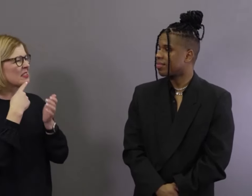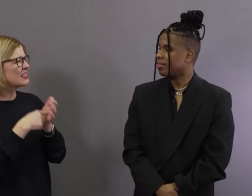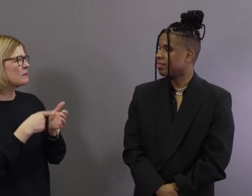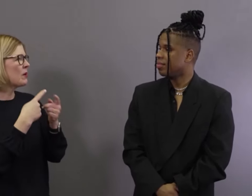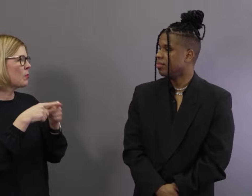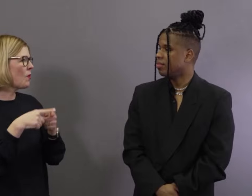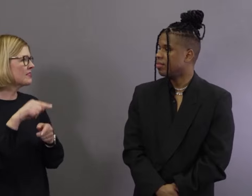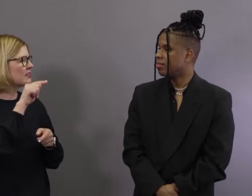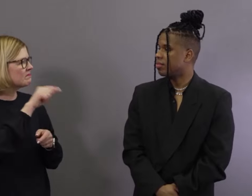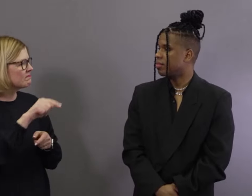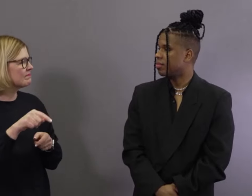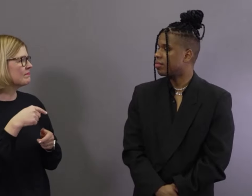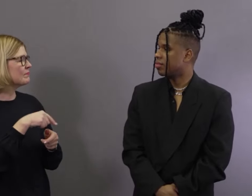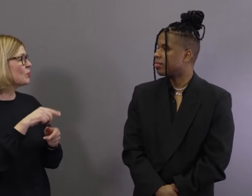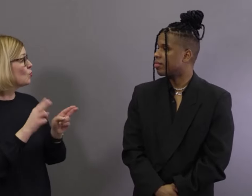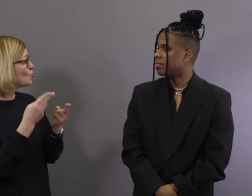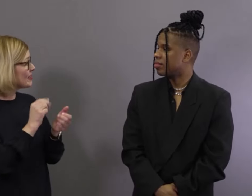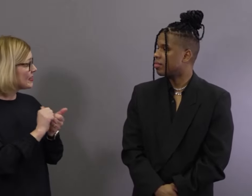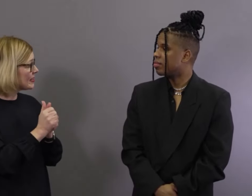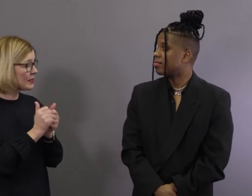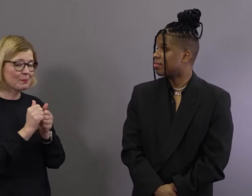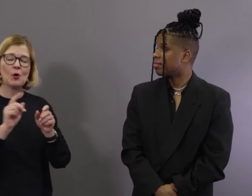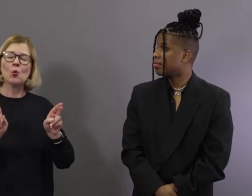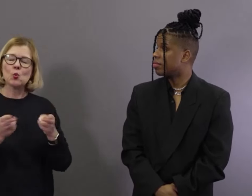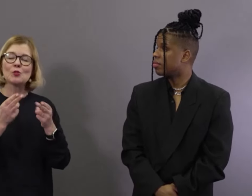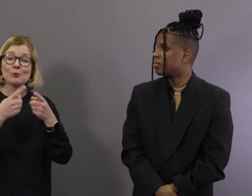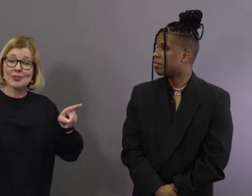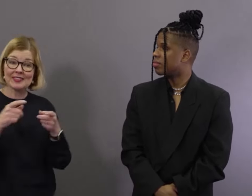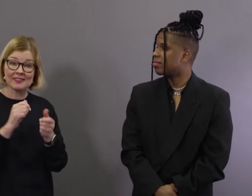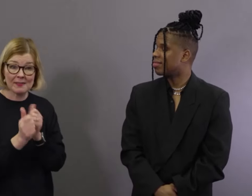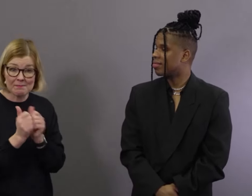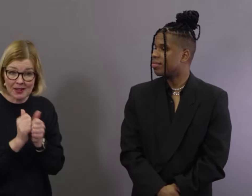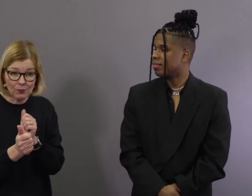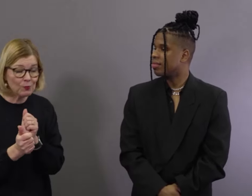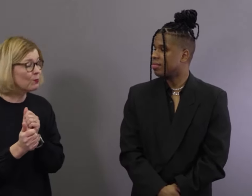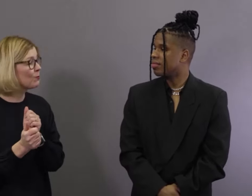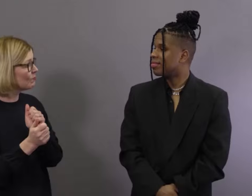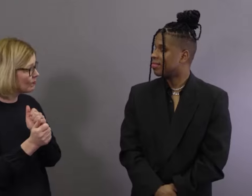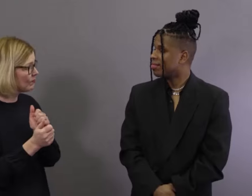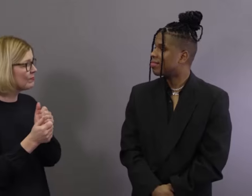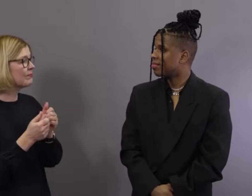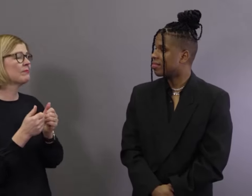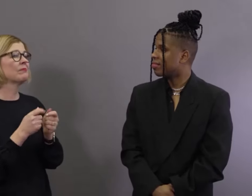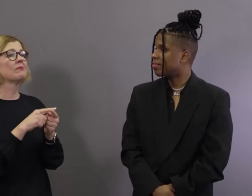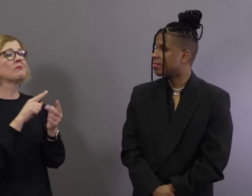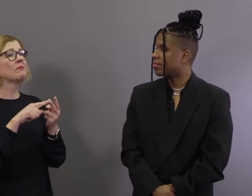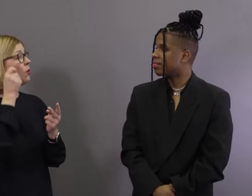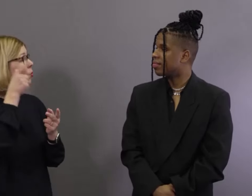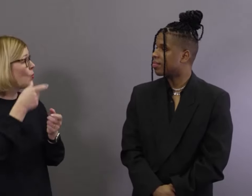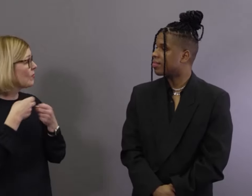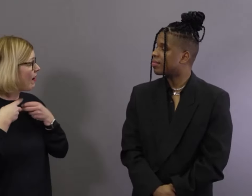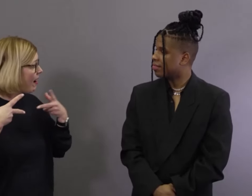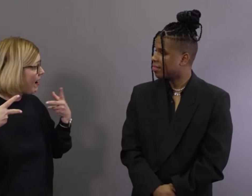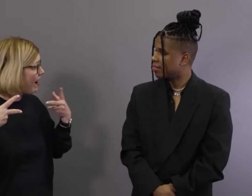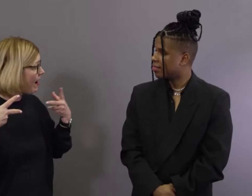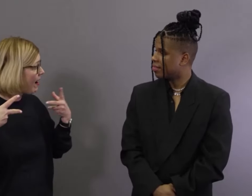taiteilijana, kulttuurialalla. Olet ollut mukana hyvin erilaisissa tapahtumissa, kuten Uuden musiikin kilpailussa